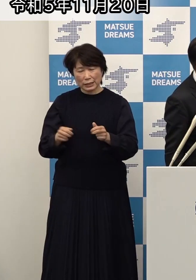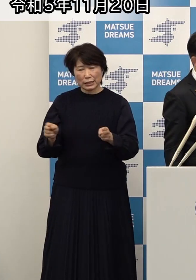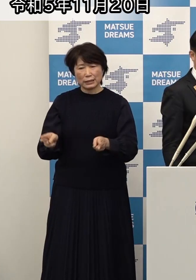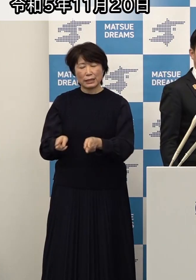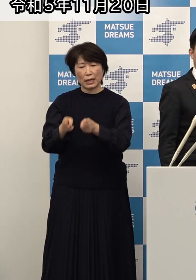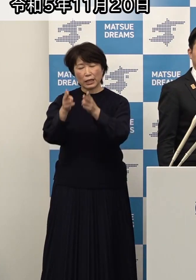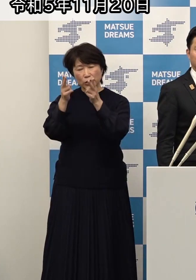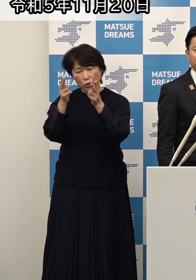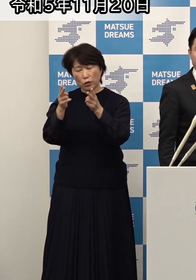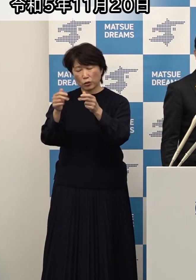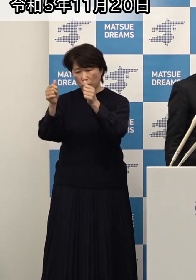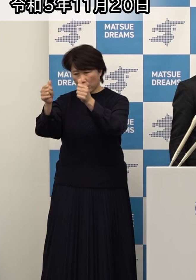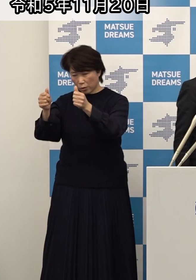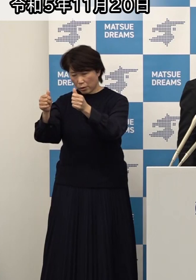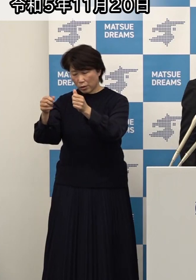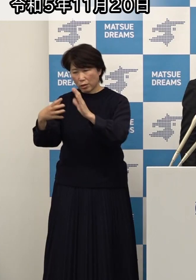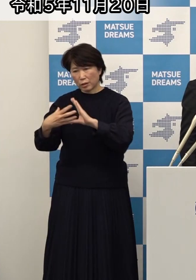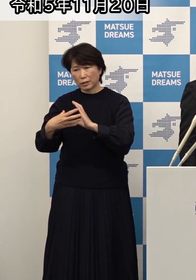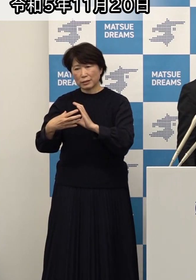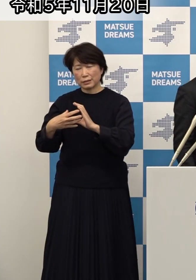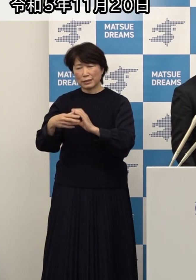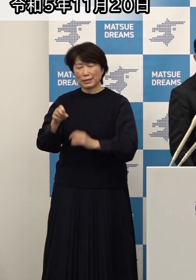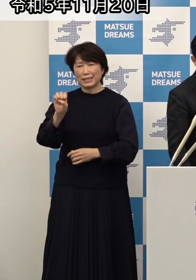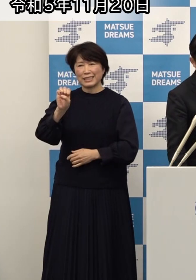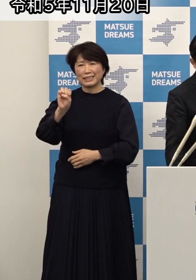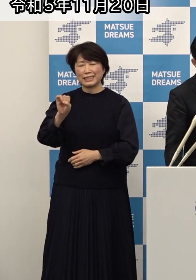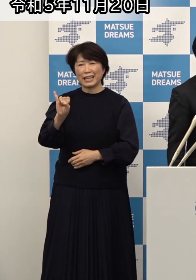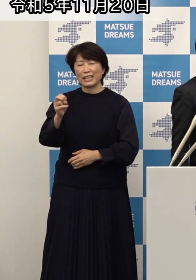ご確認いただければと思っております。